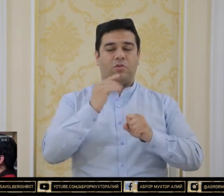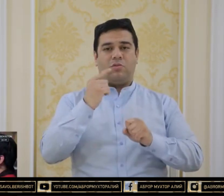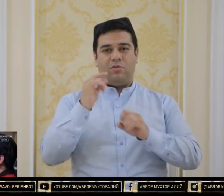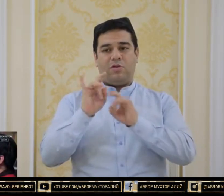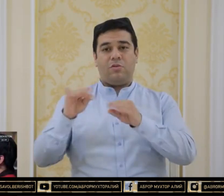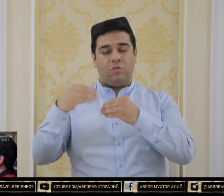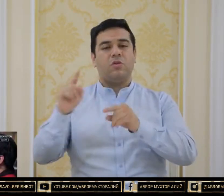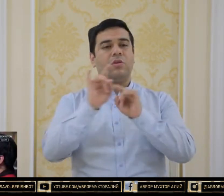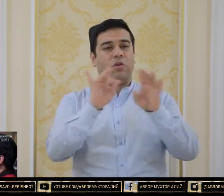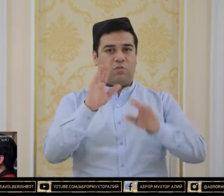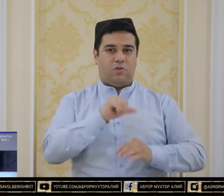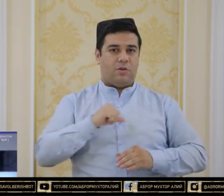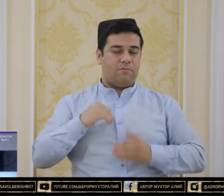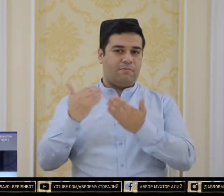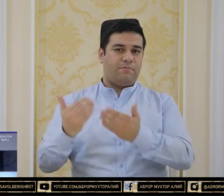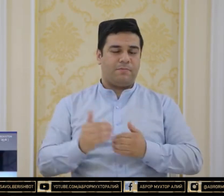bir fikrlarini eshitsak.